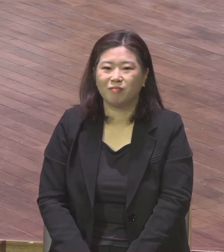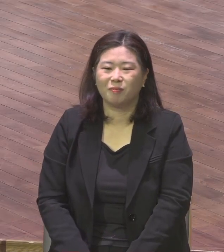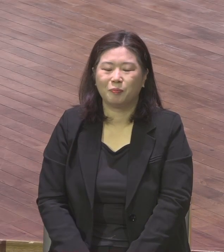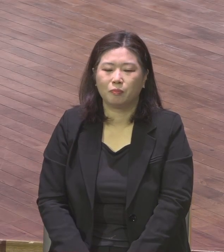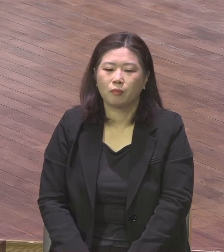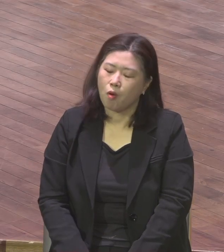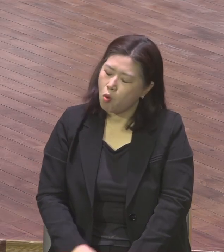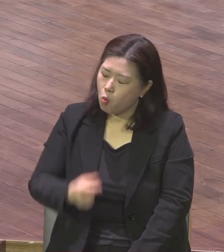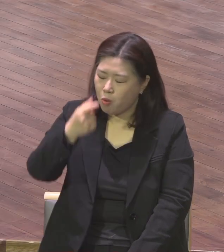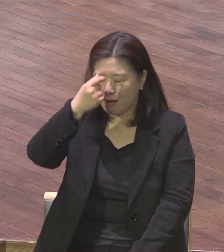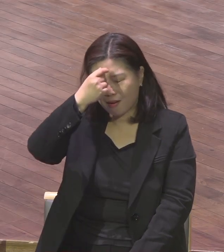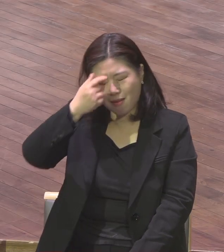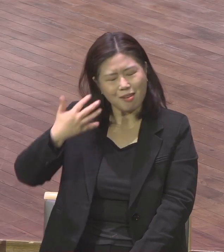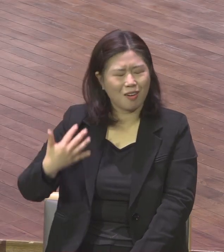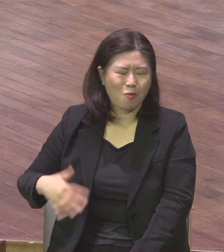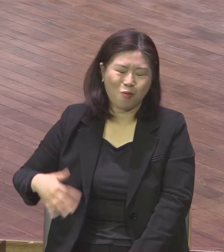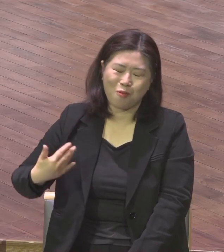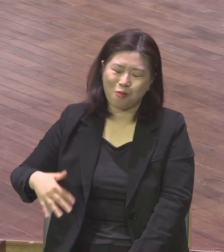여러분,